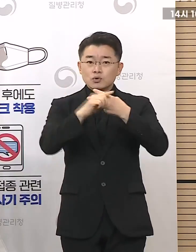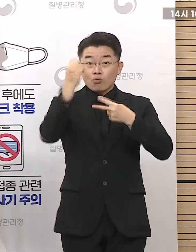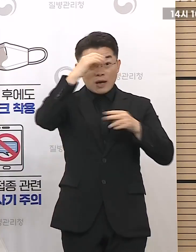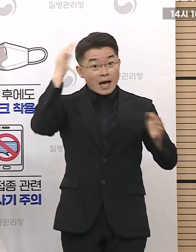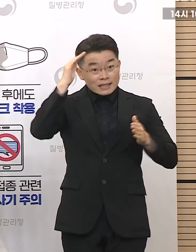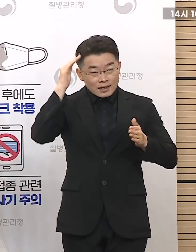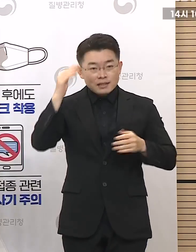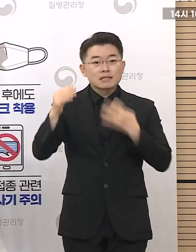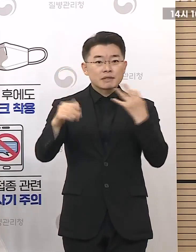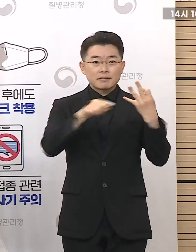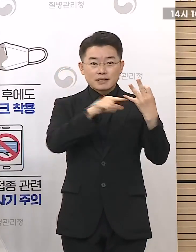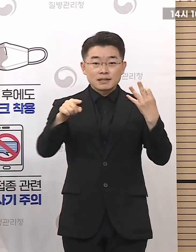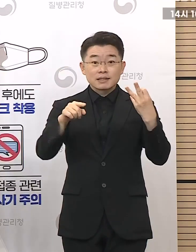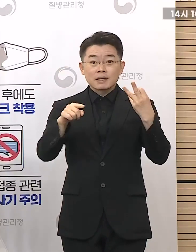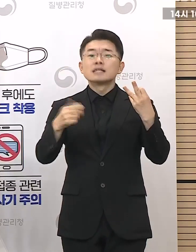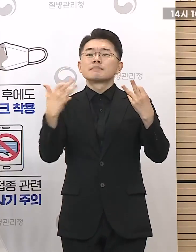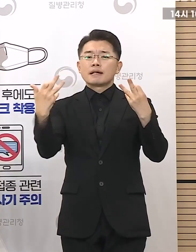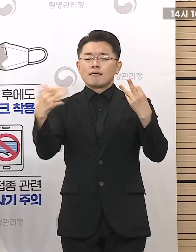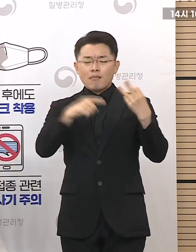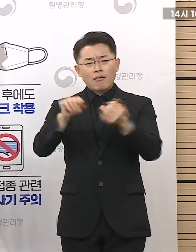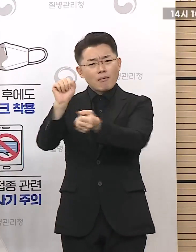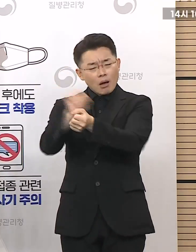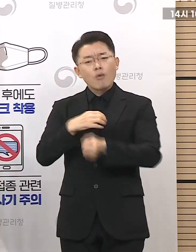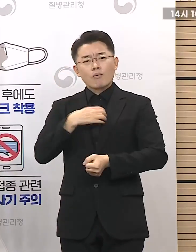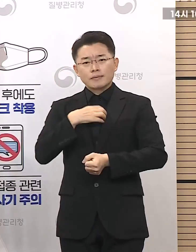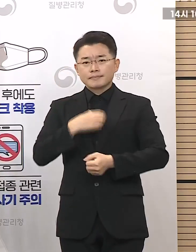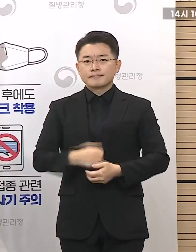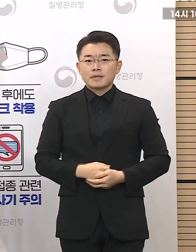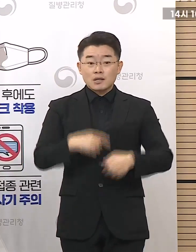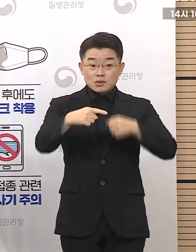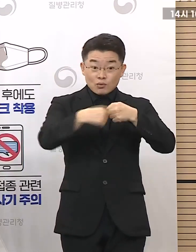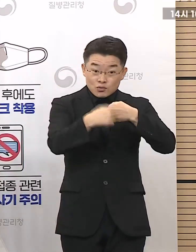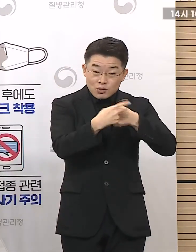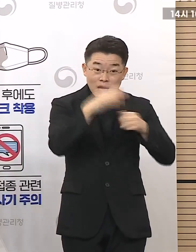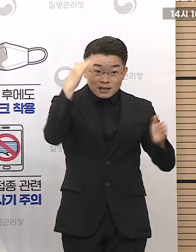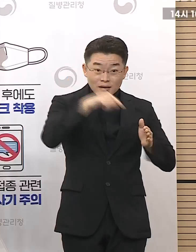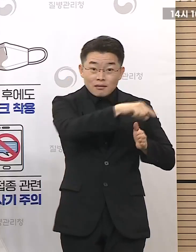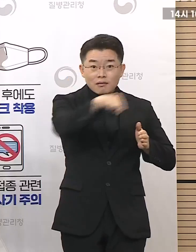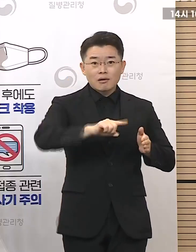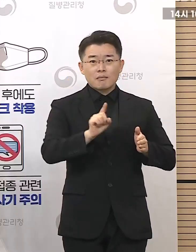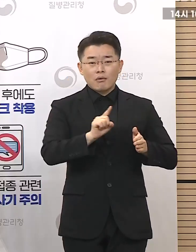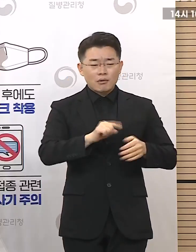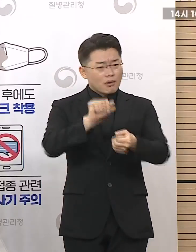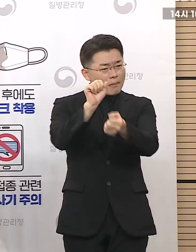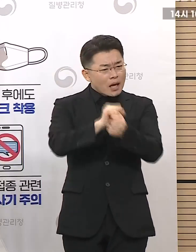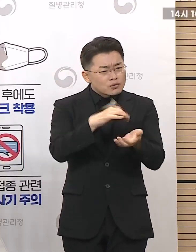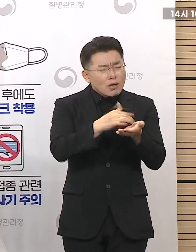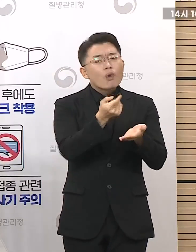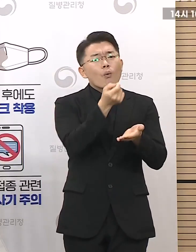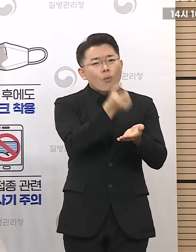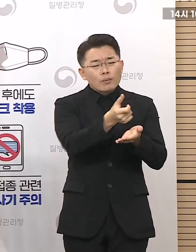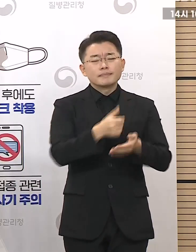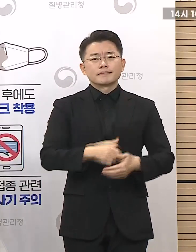연령인 13세에서 18세였습니다. 초등학생의 연령대의 경우 가장 발생률이